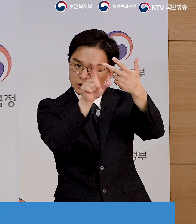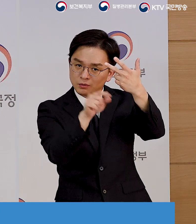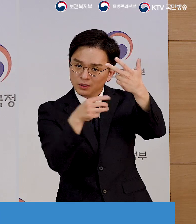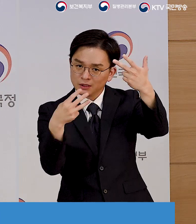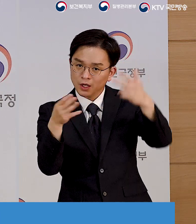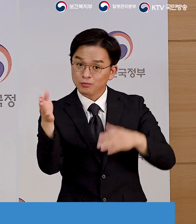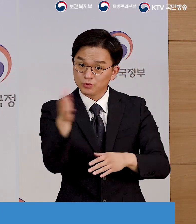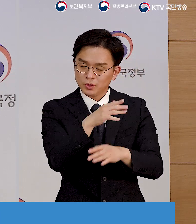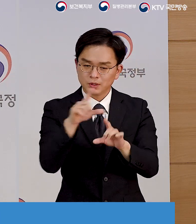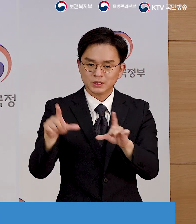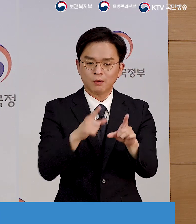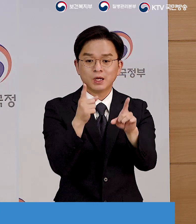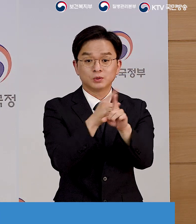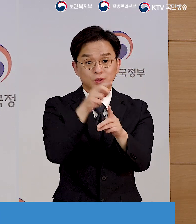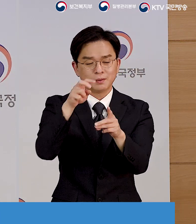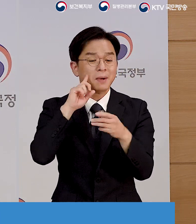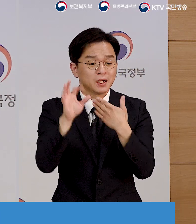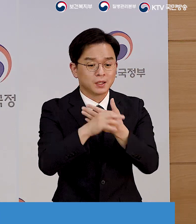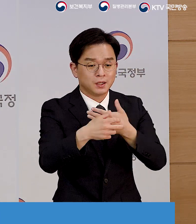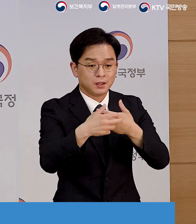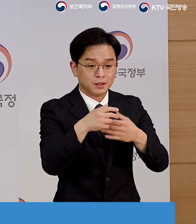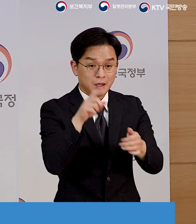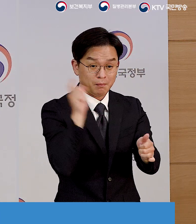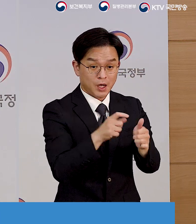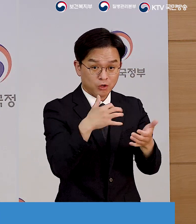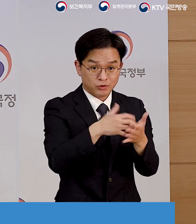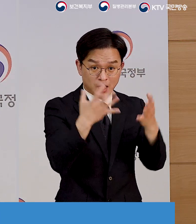환자를 입소를 해서